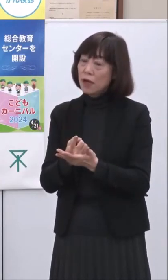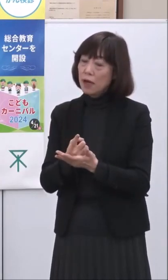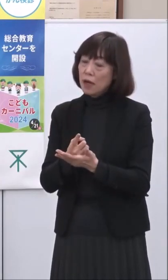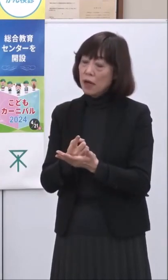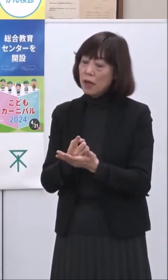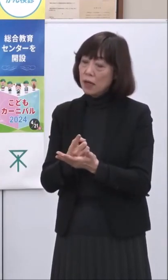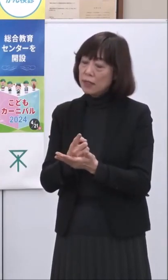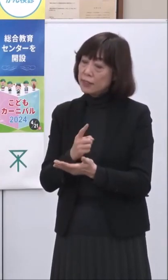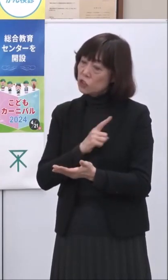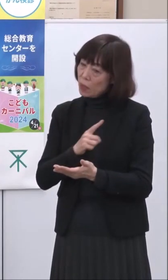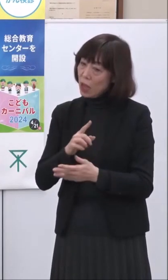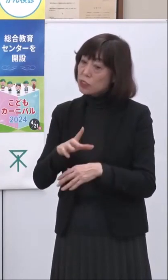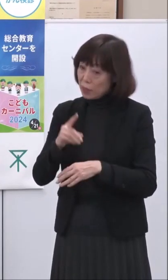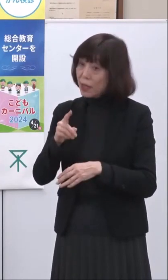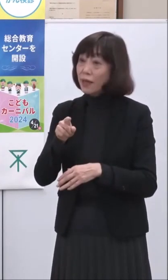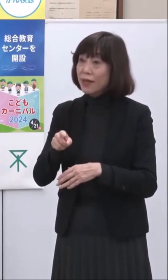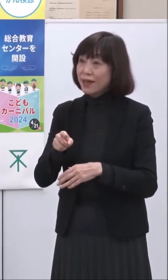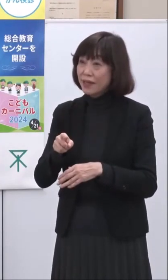と思います。